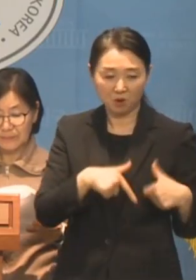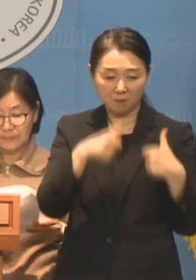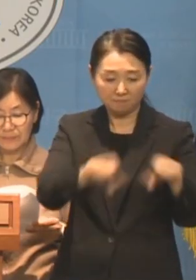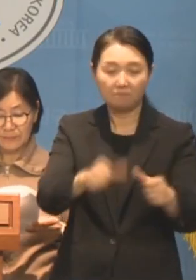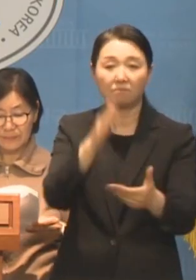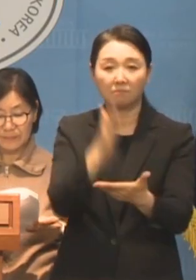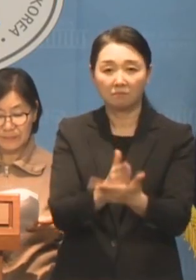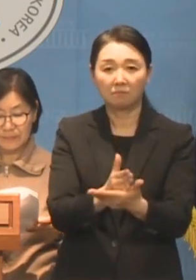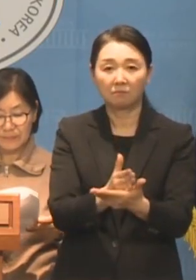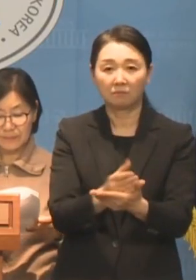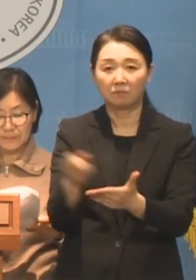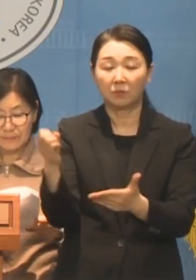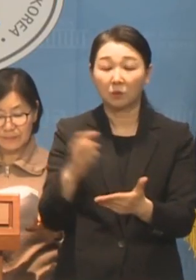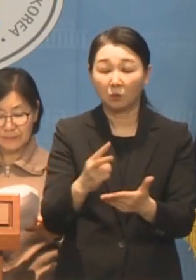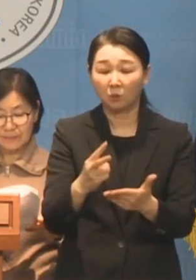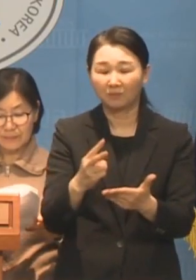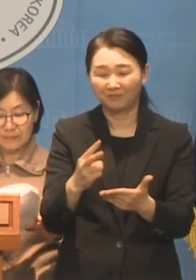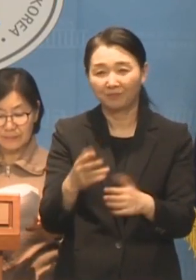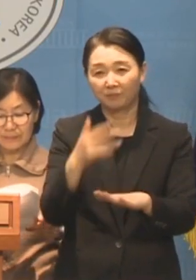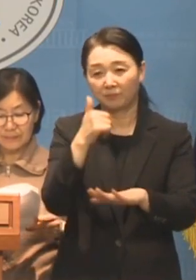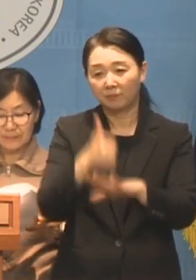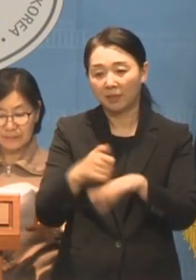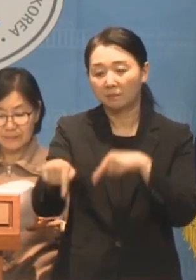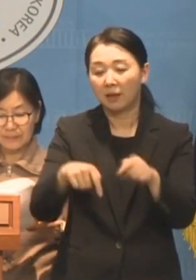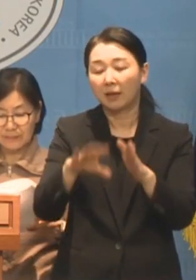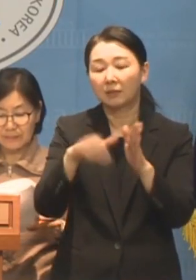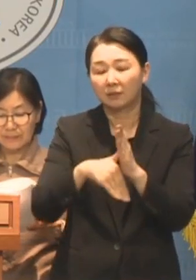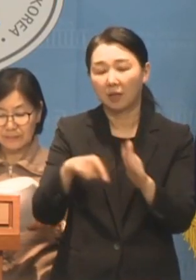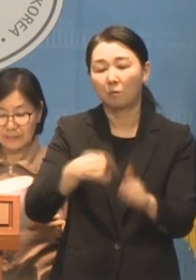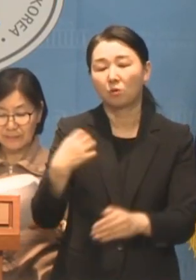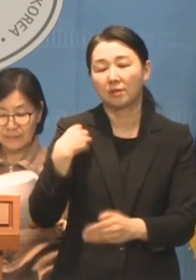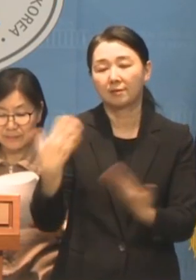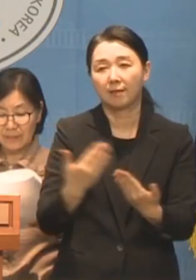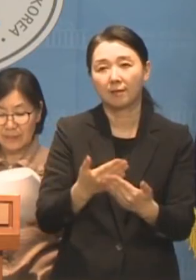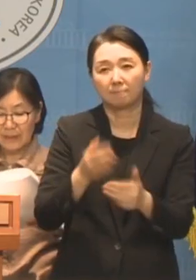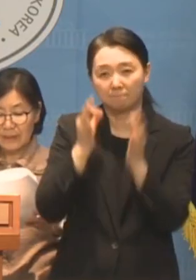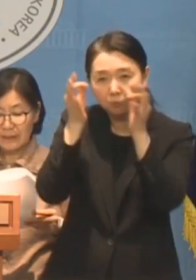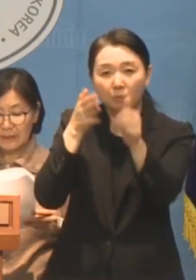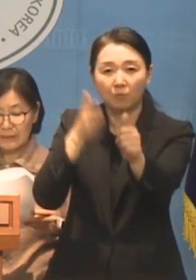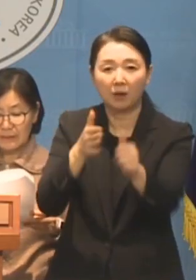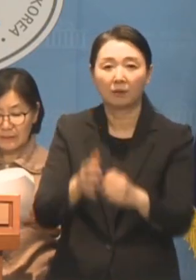실추시키지 말고 남은 임기만이라도 본연의 임무에 최선을 다하라.